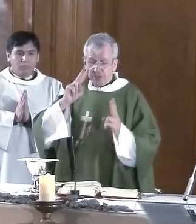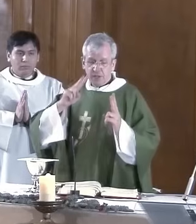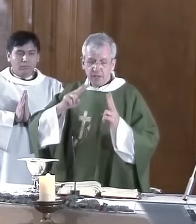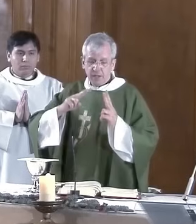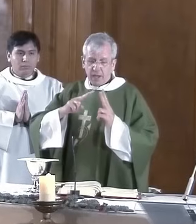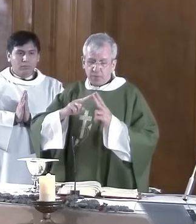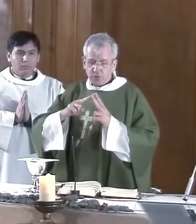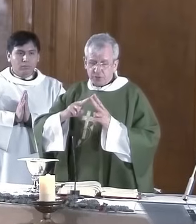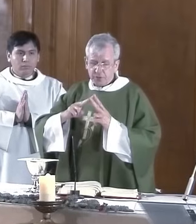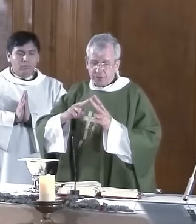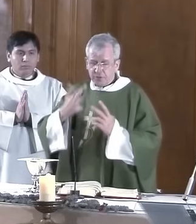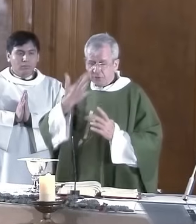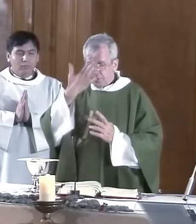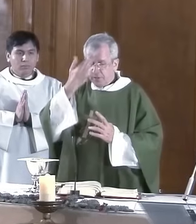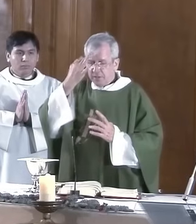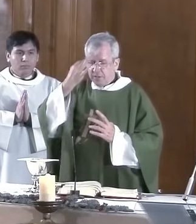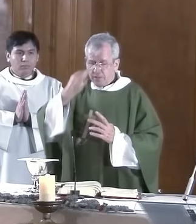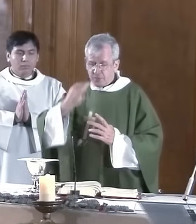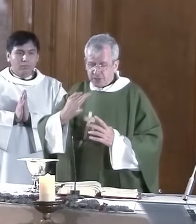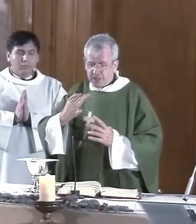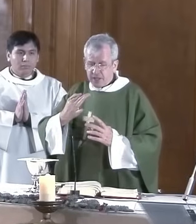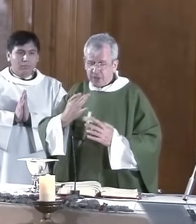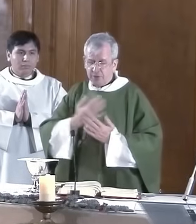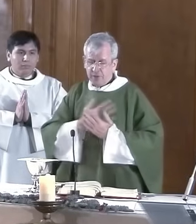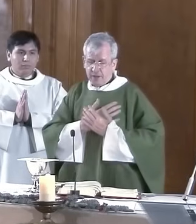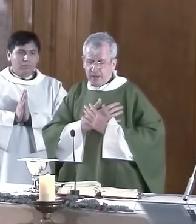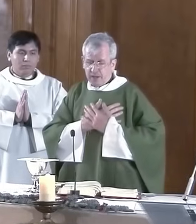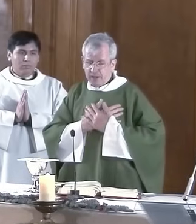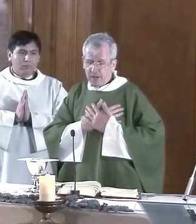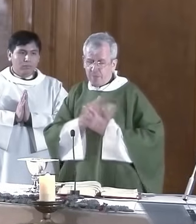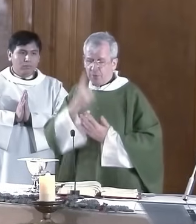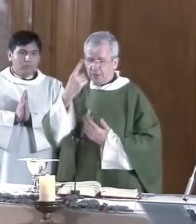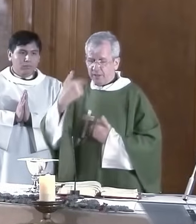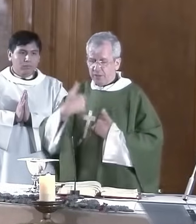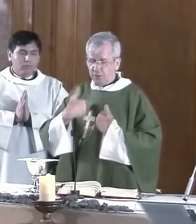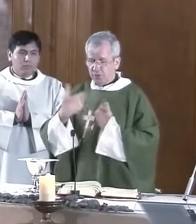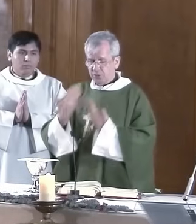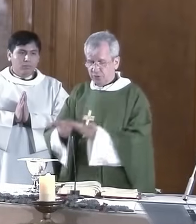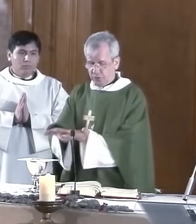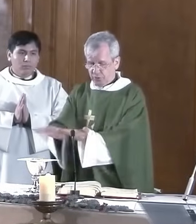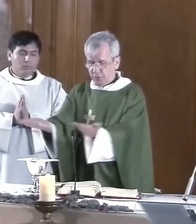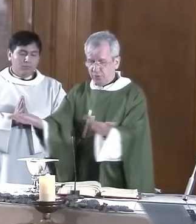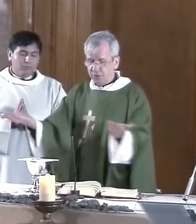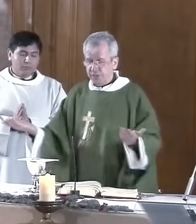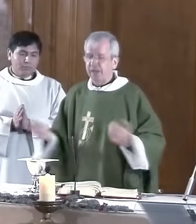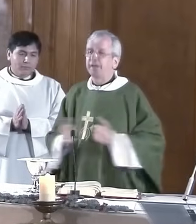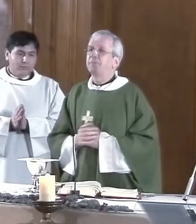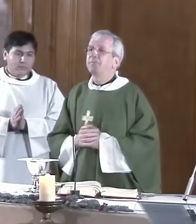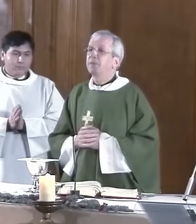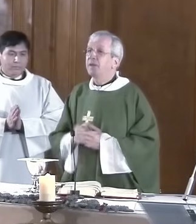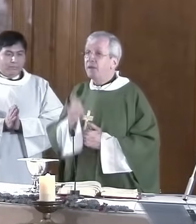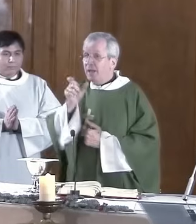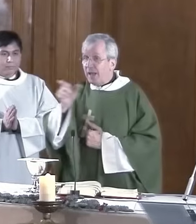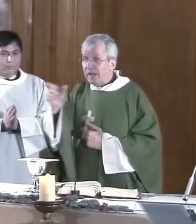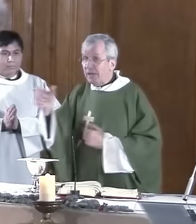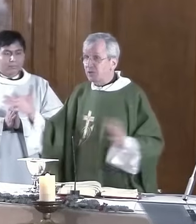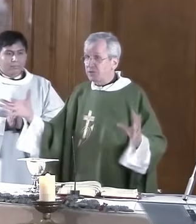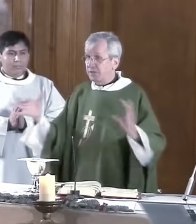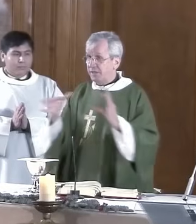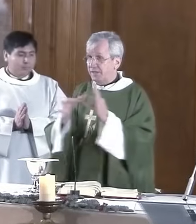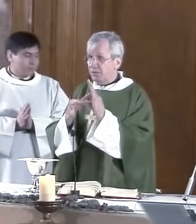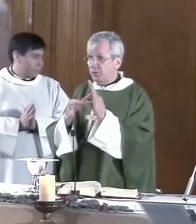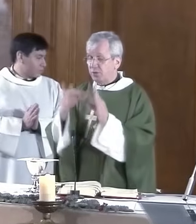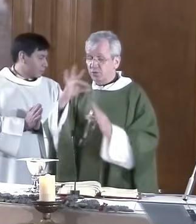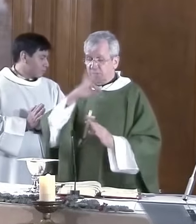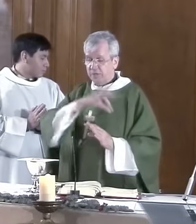Nosotros hemos conocido y hemos creído en el amor que Dios nos tiene. Aquellos